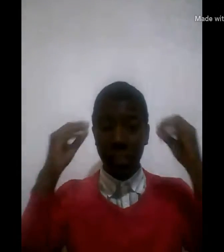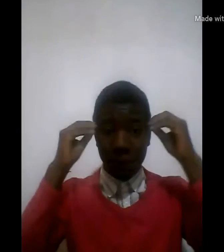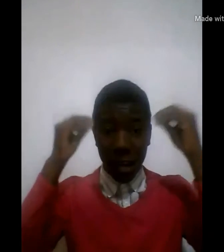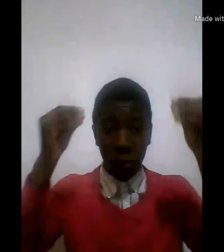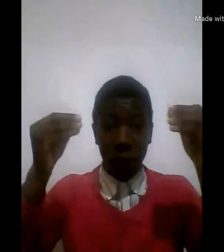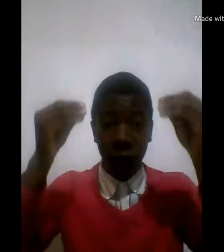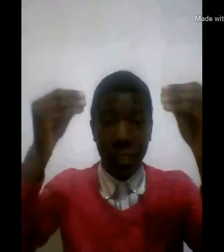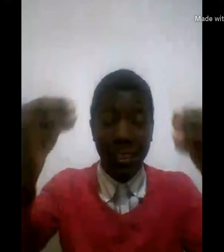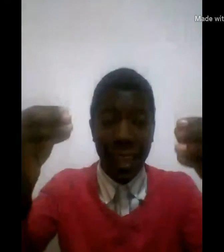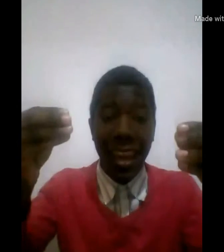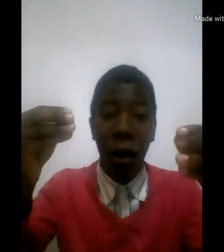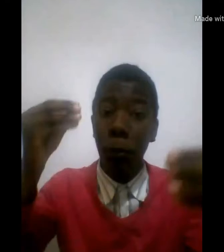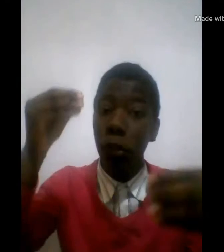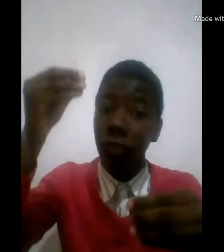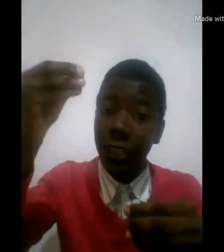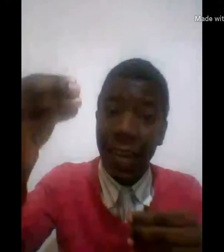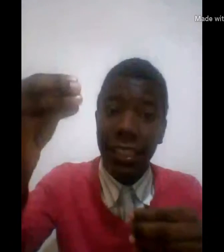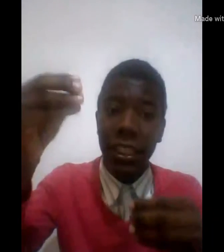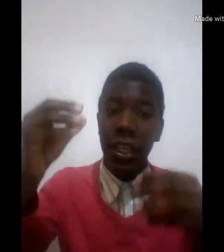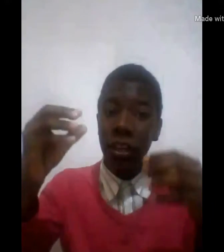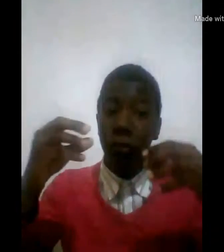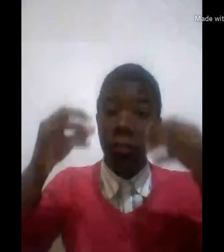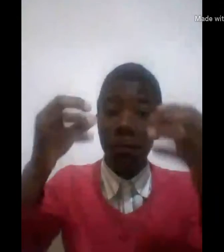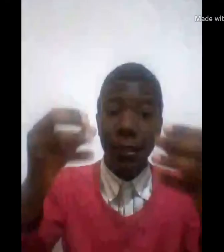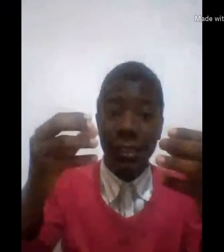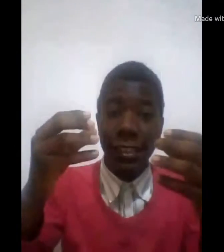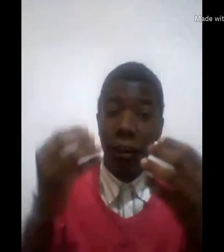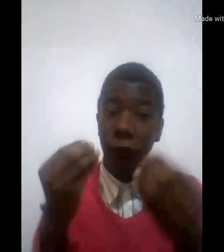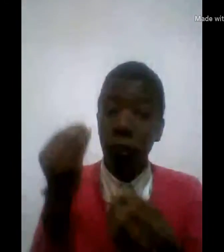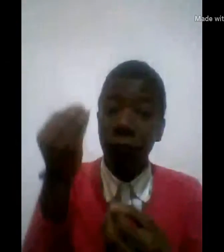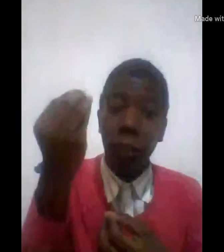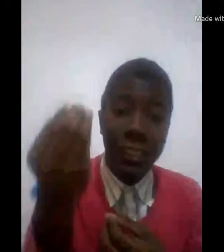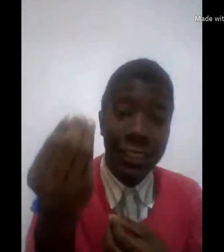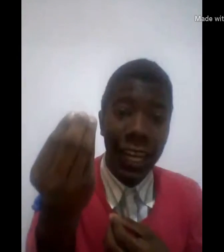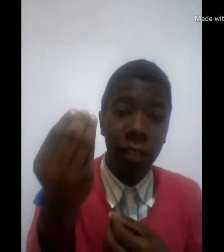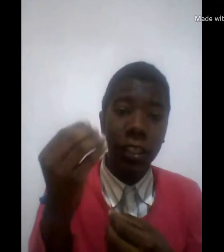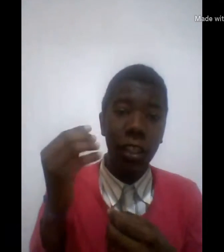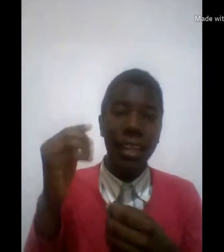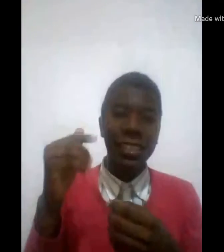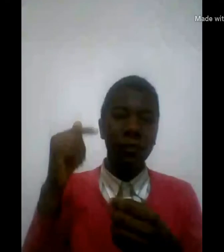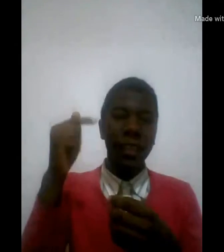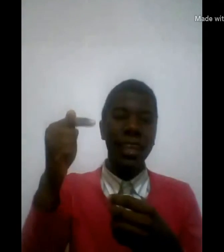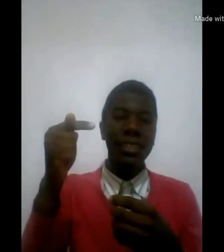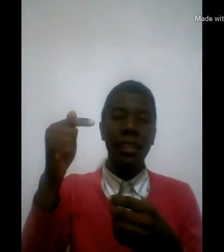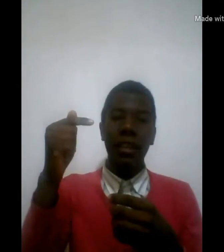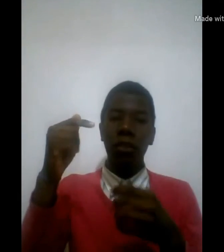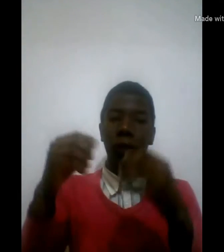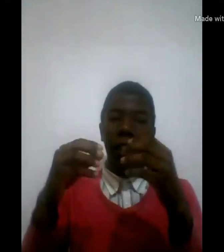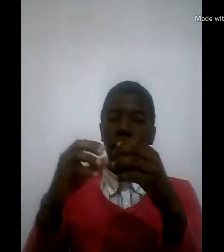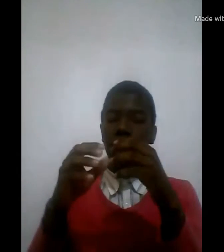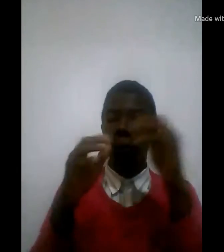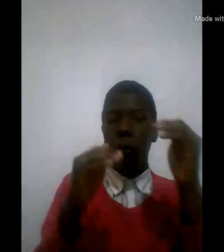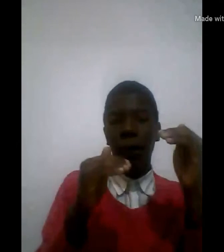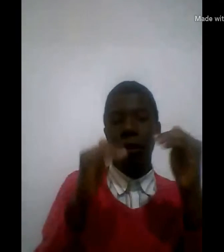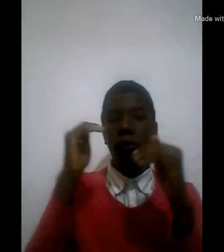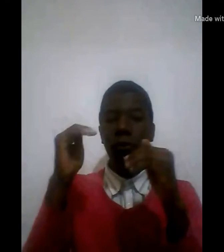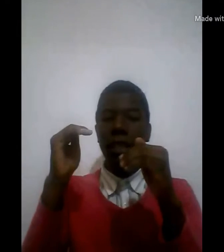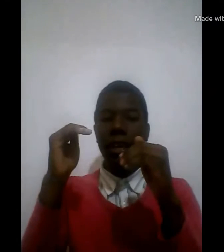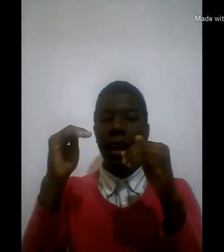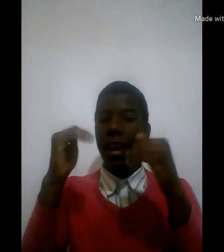fui esperto, eu aproveitei a oportunidade, eu não desperdicei, eu fui valorizado. Então, essa diferença do aluno bom para o aluno ruim